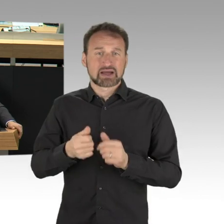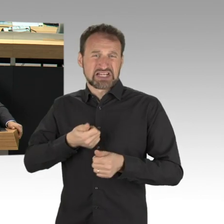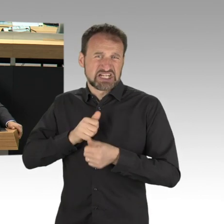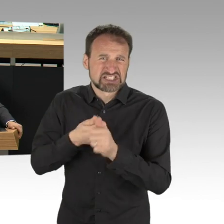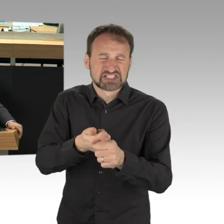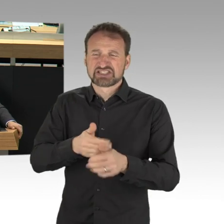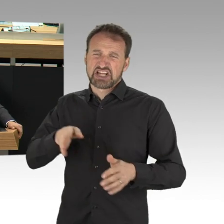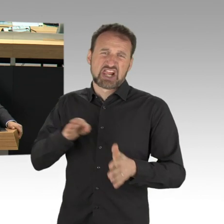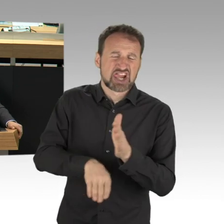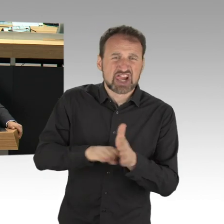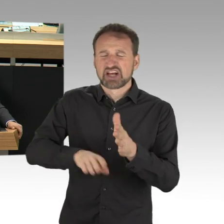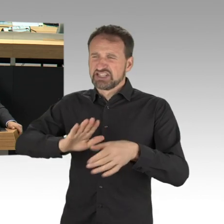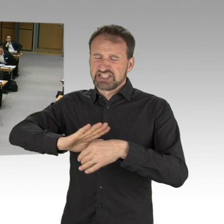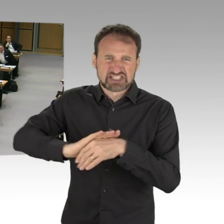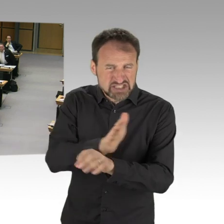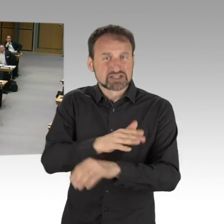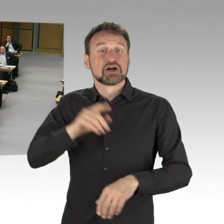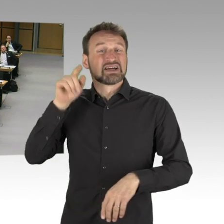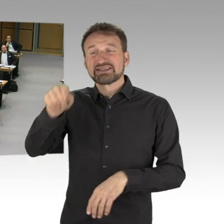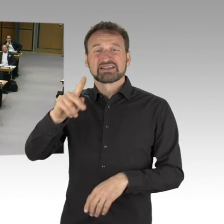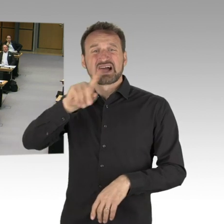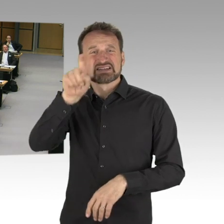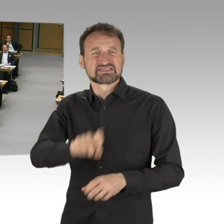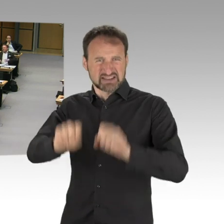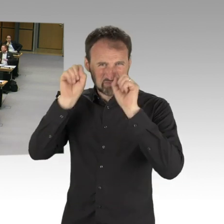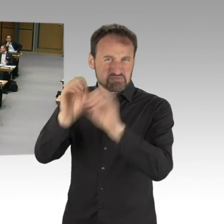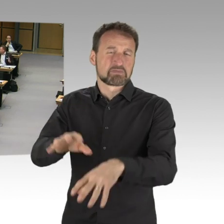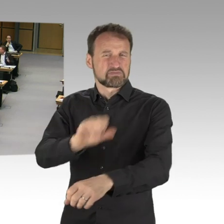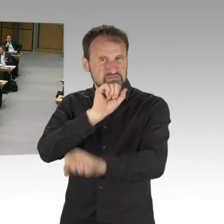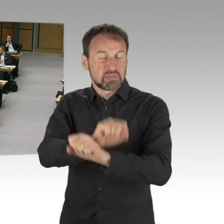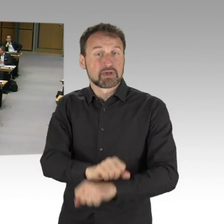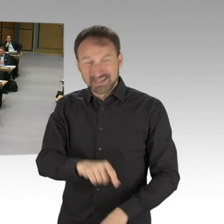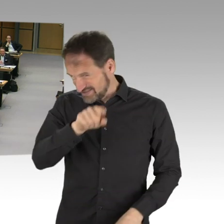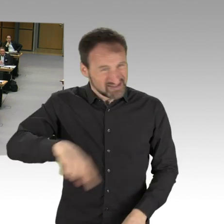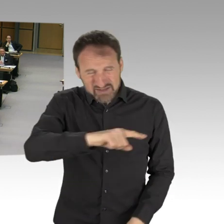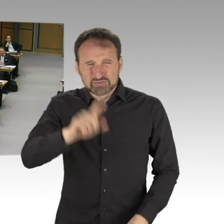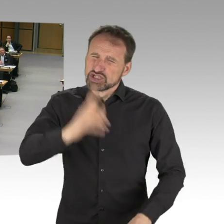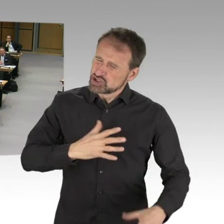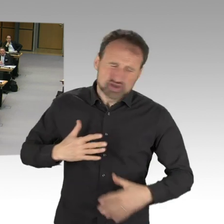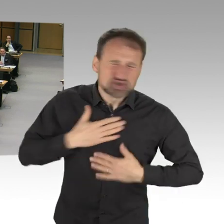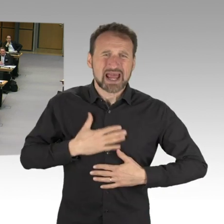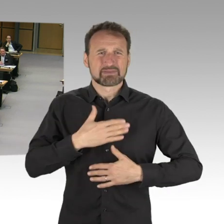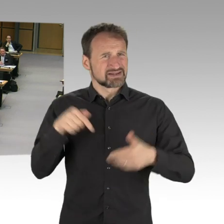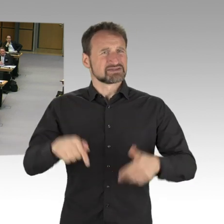diesen Auftritt hier im Hohen Haus, im Parlament in Berlin. Schämen sollten sie sich.